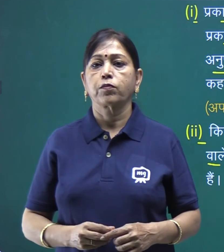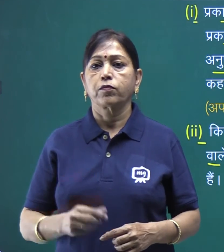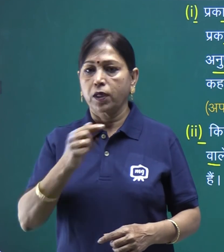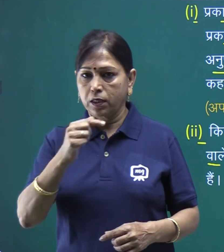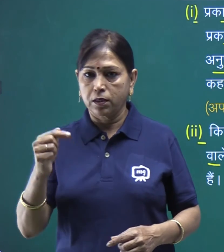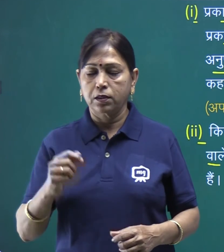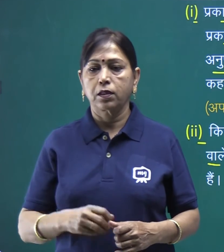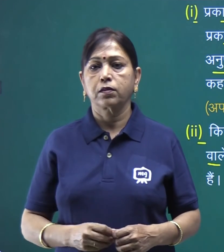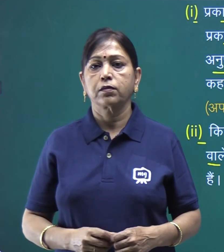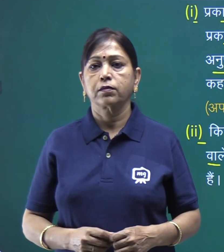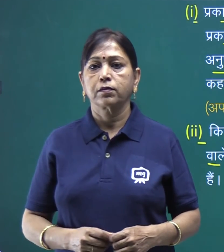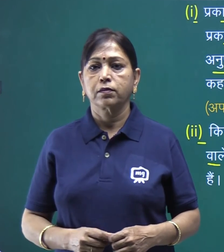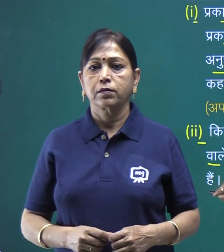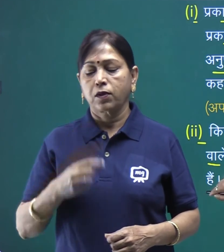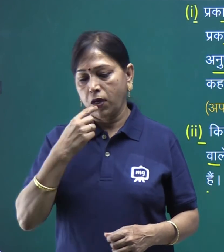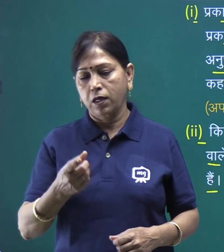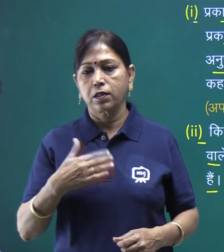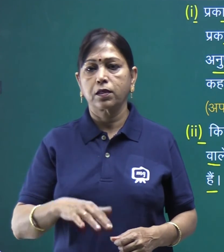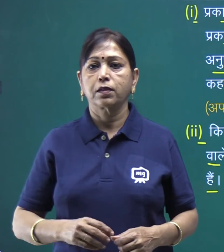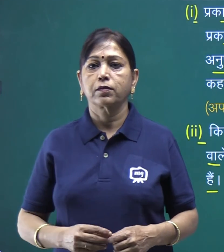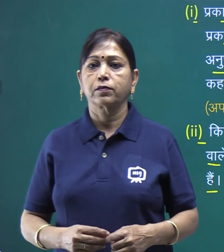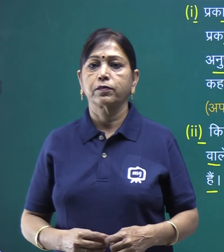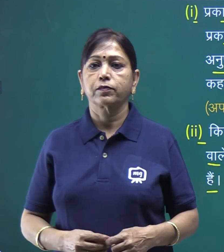रिक्त स्थान कहते हैं।